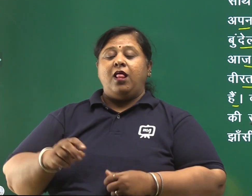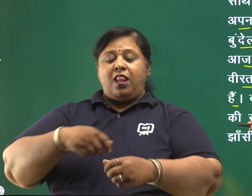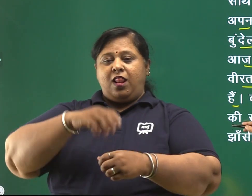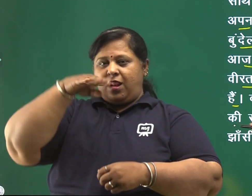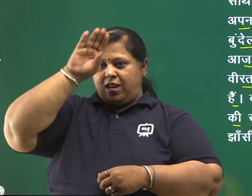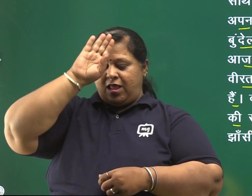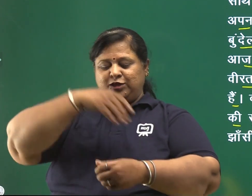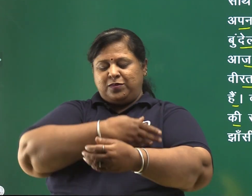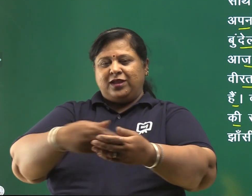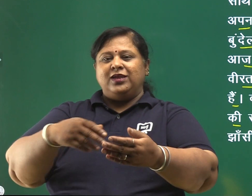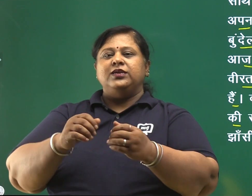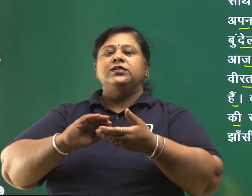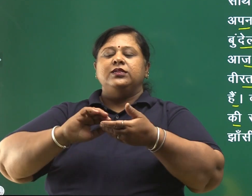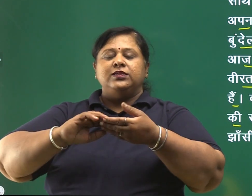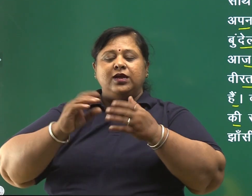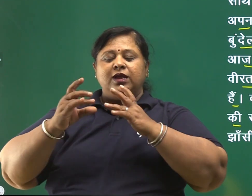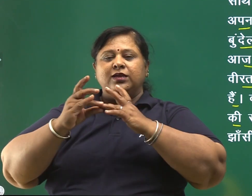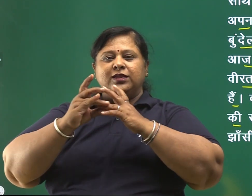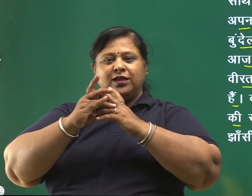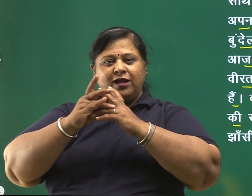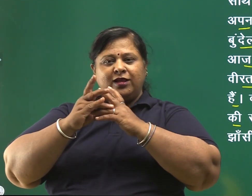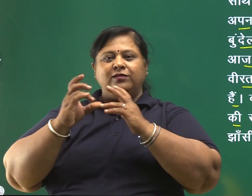लक्ष्मीबाई की सगाई